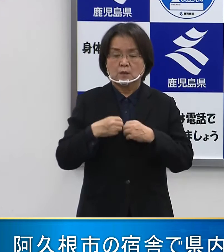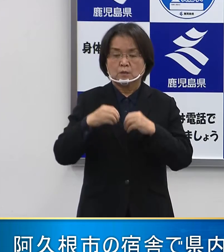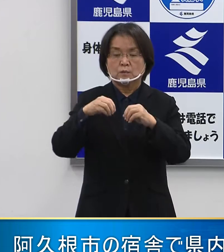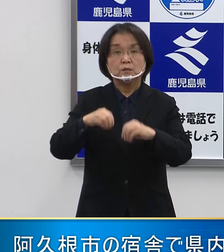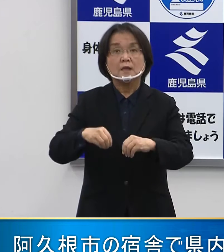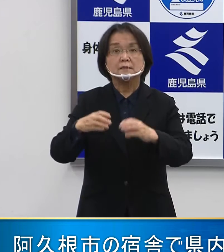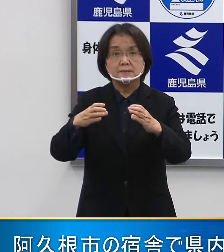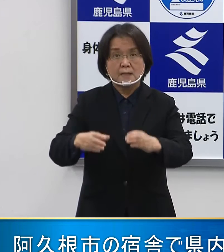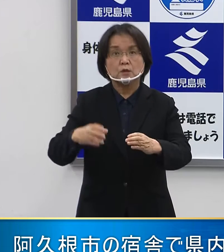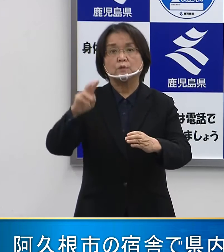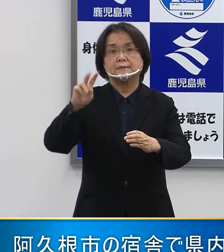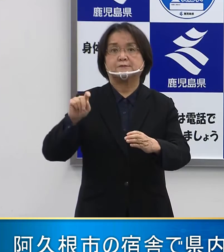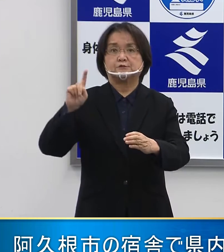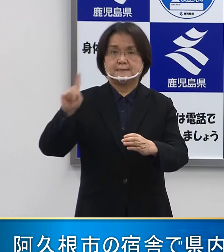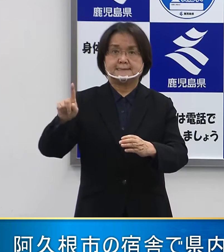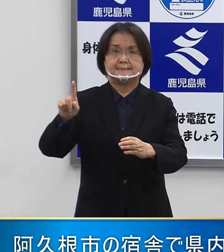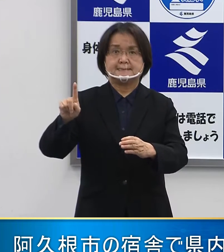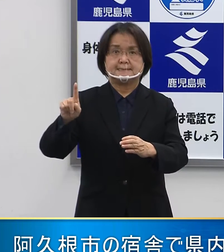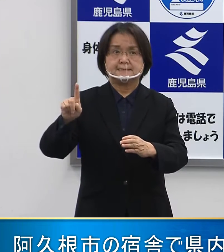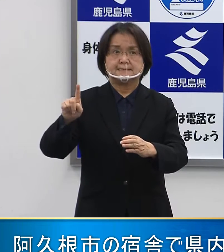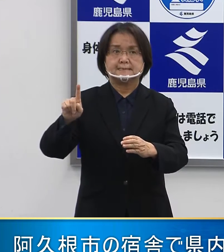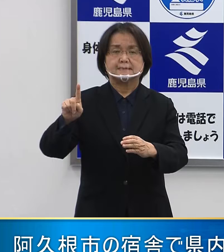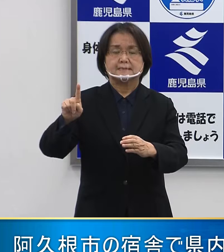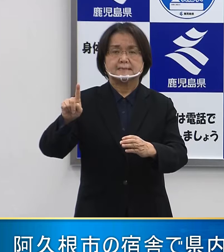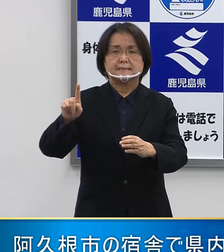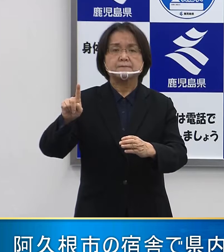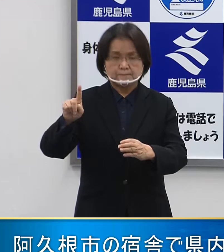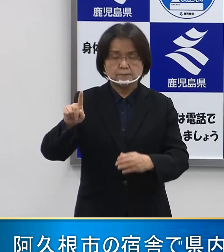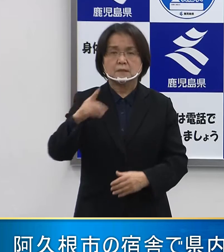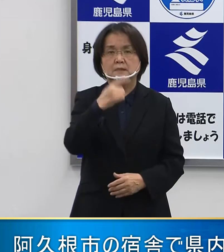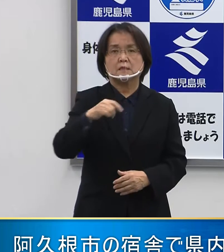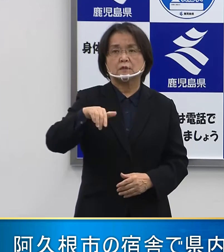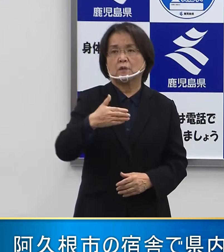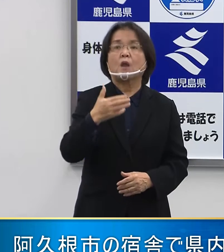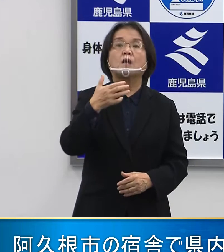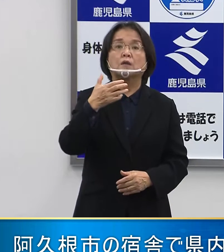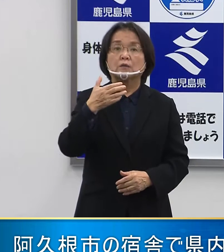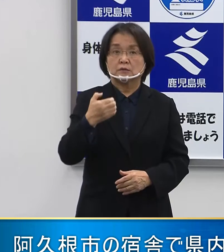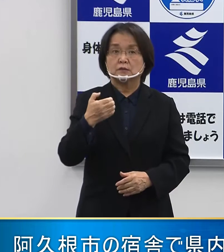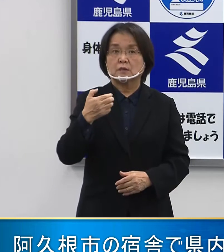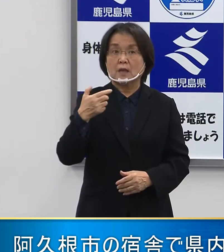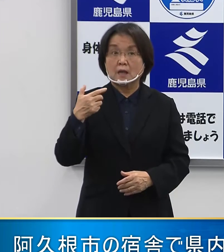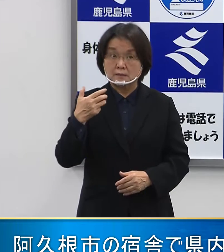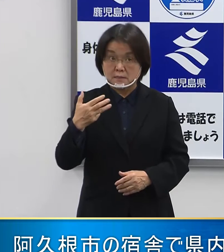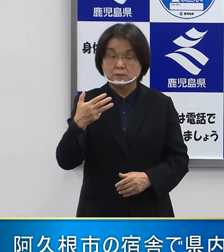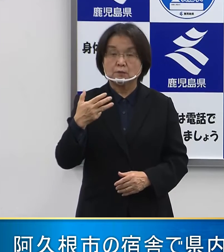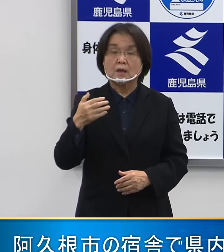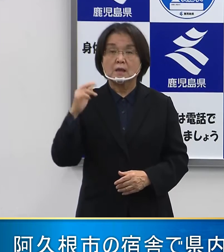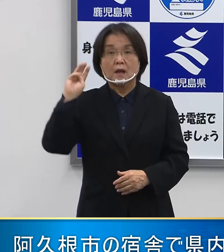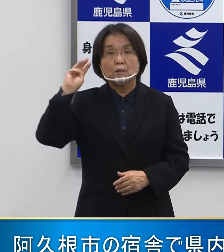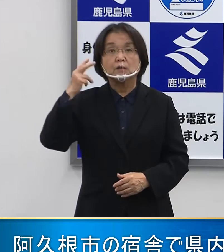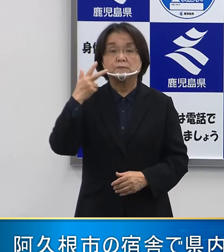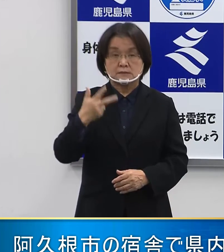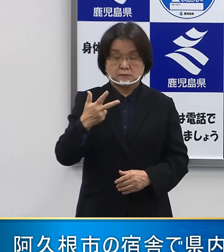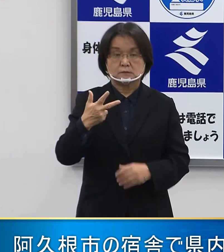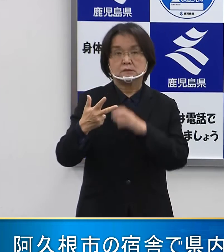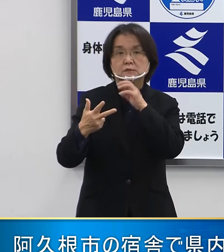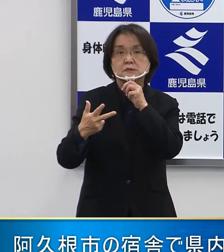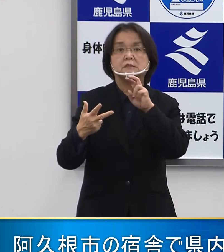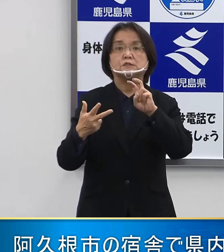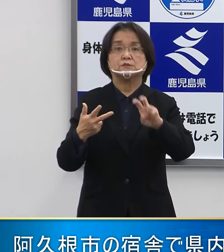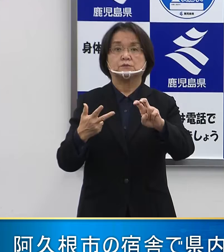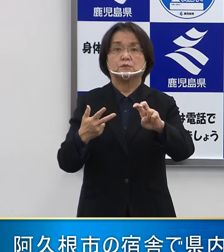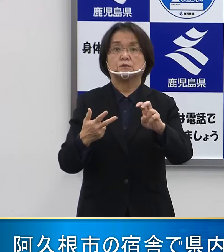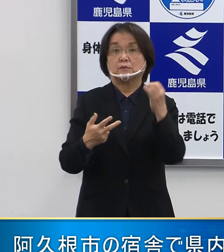21関連となります1448黎明の方は鹿児島市在住の20代の女性